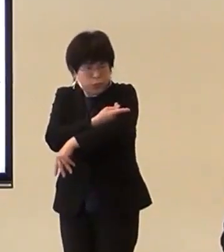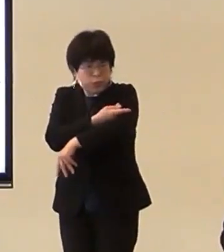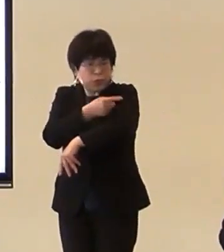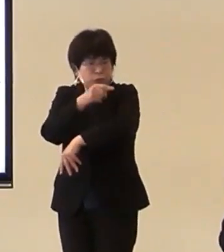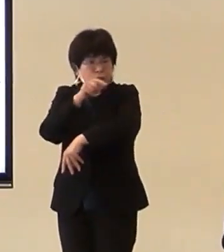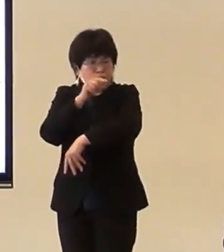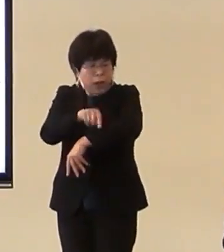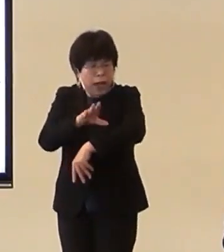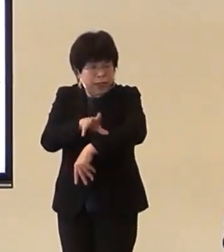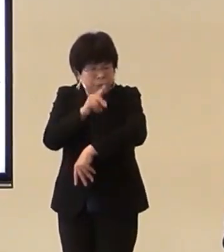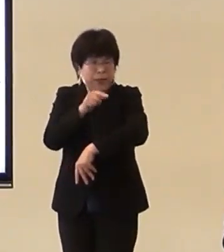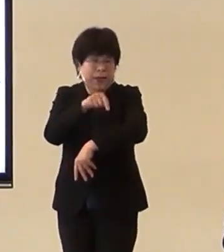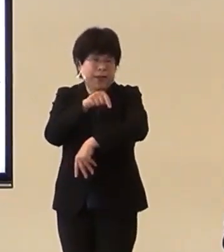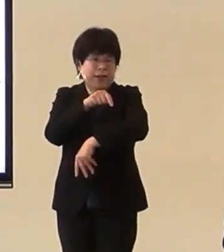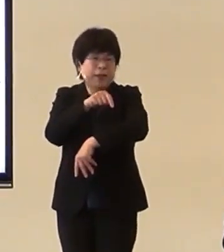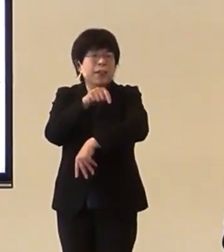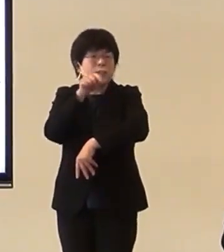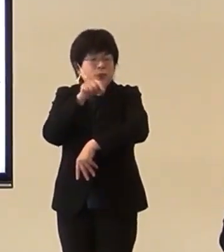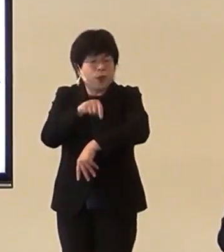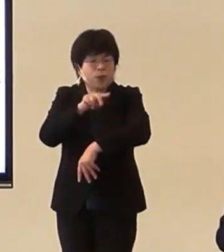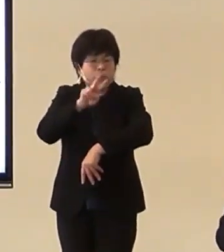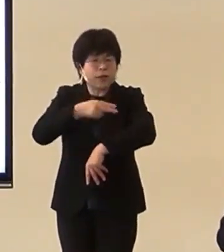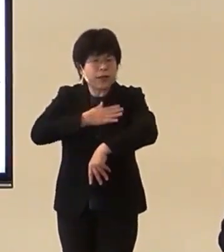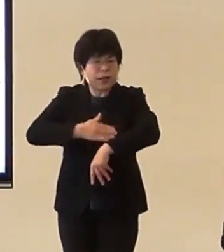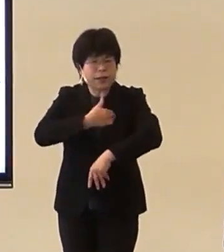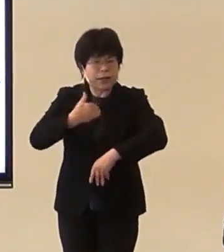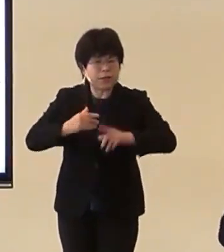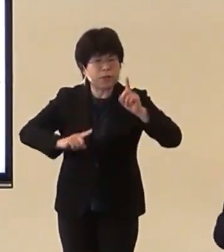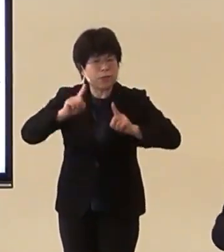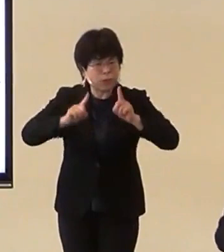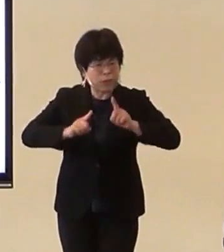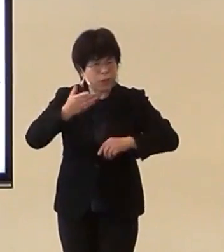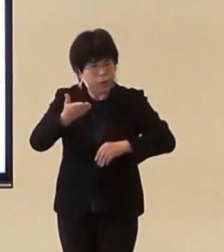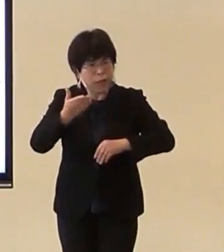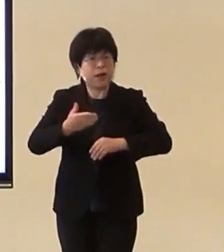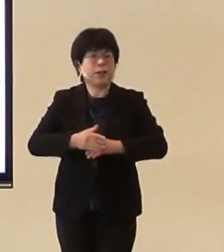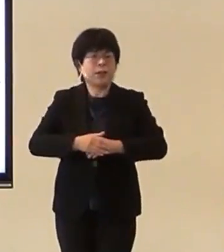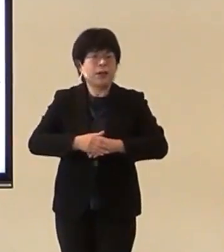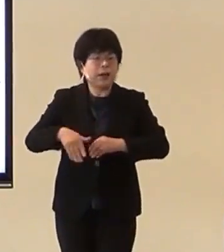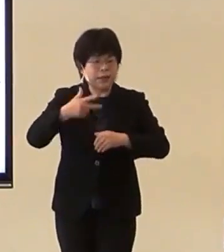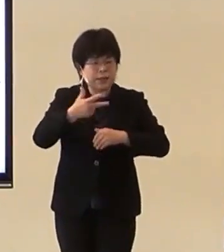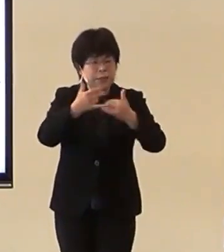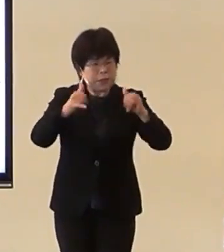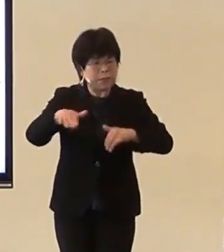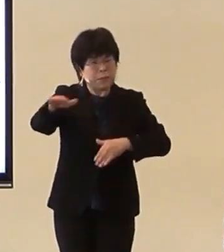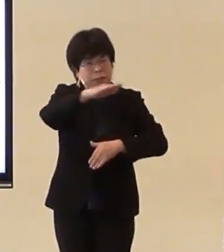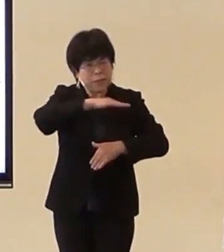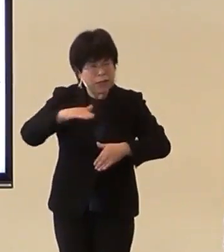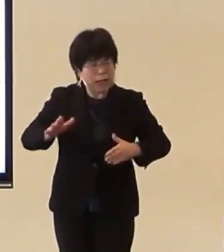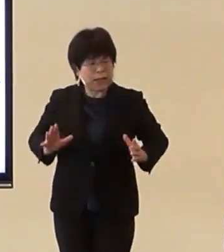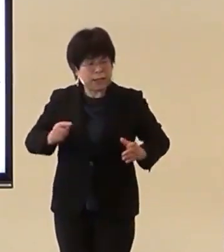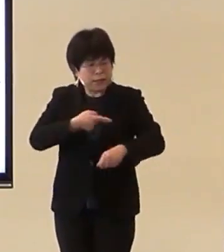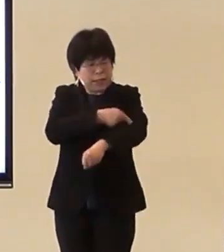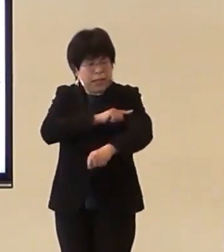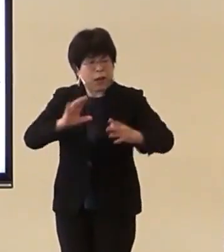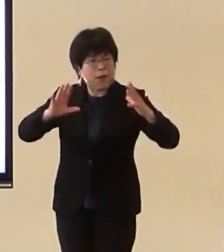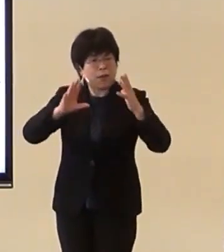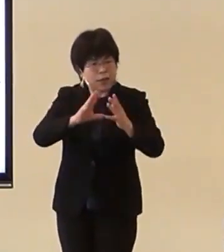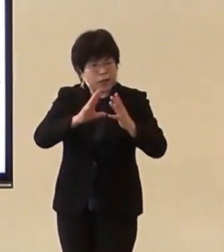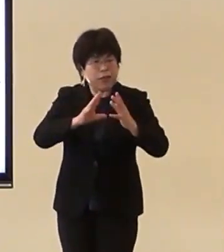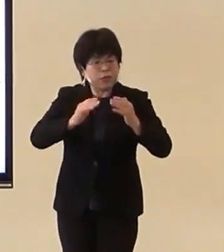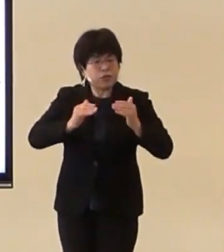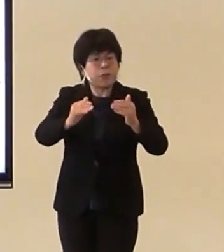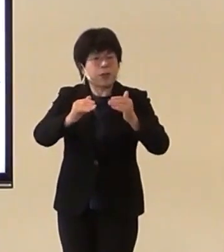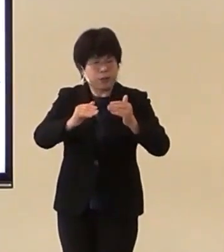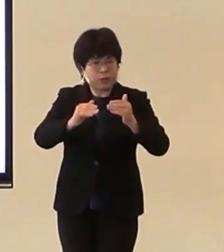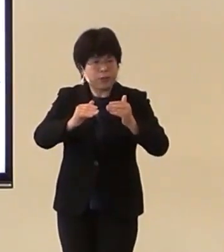と、まずここから理解していただきながら、やっぱり住民も全部結集して、そしてスピードとの競争ですから